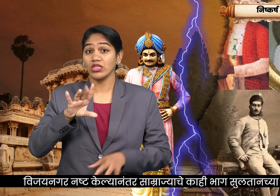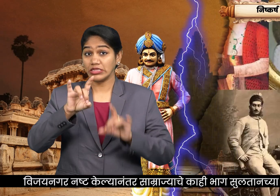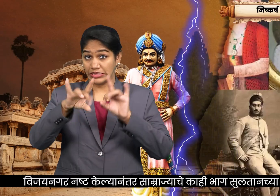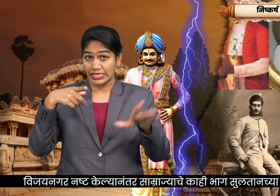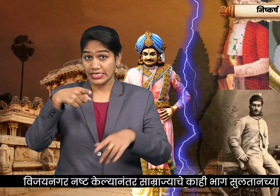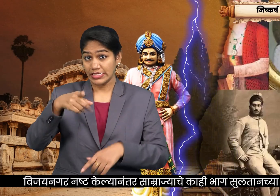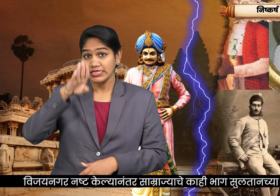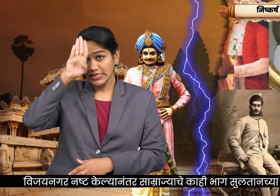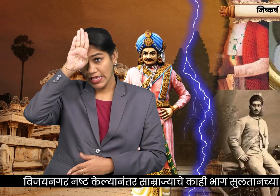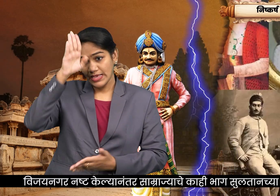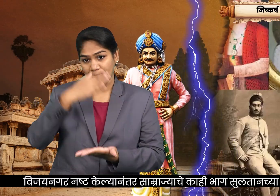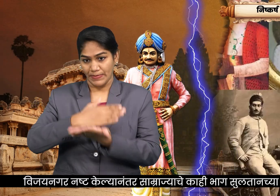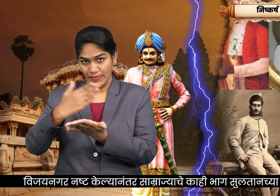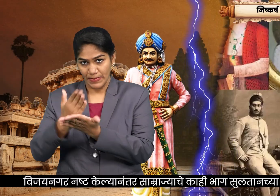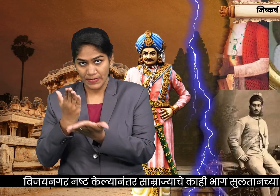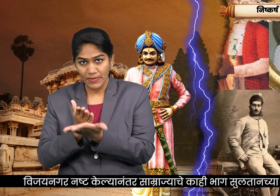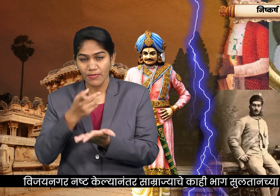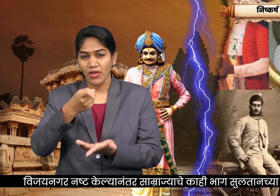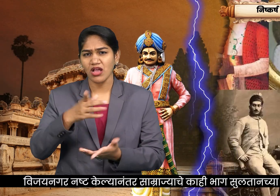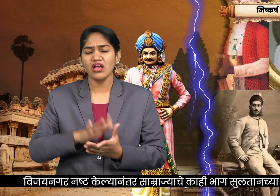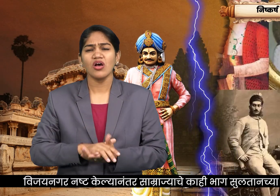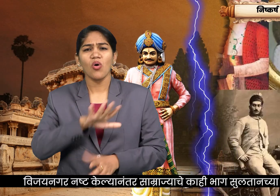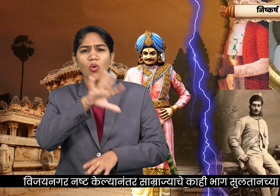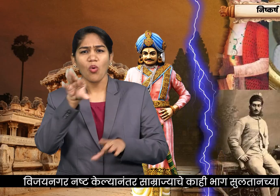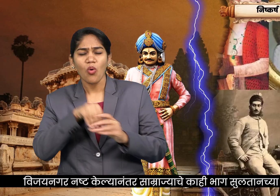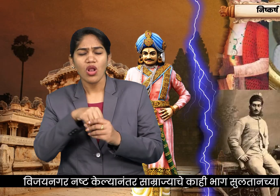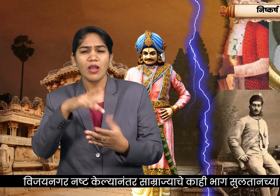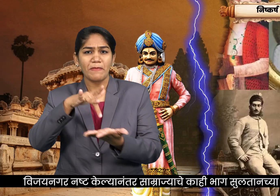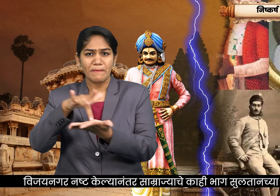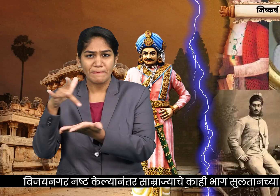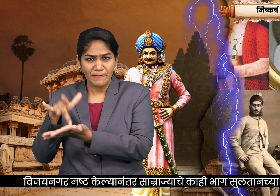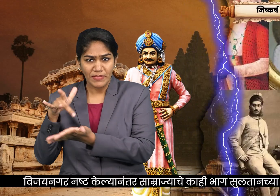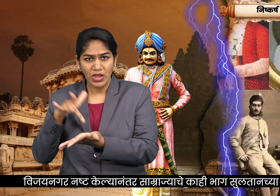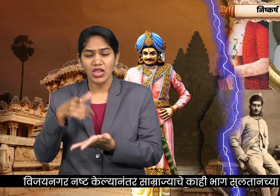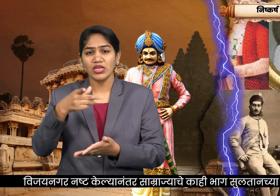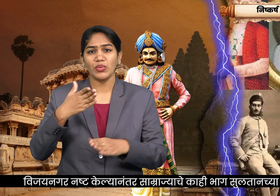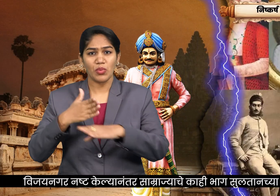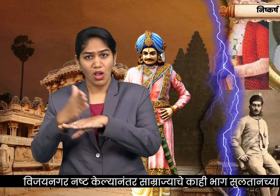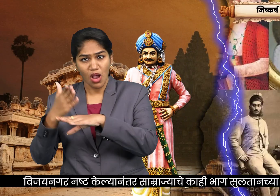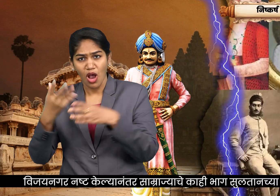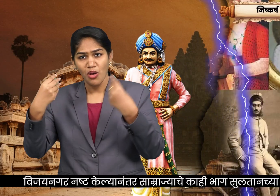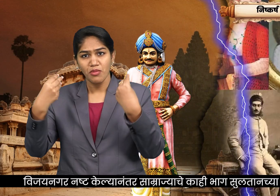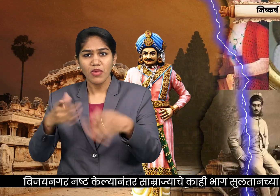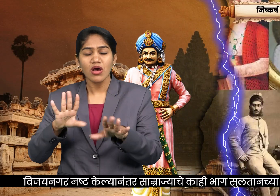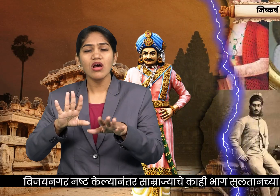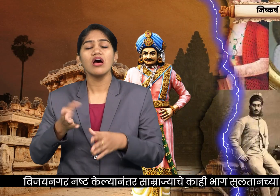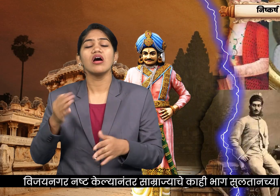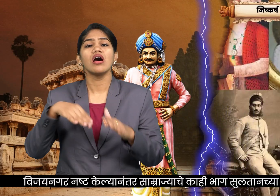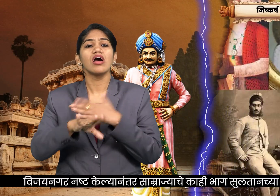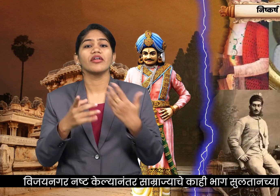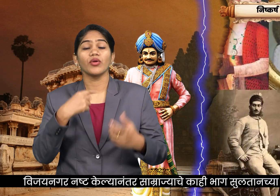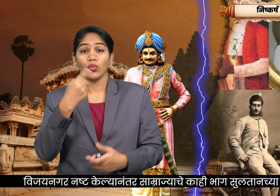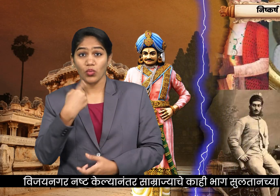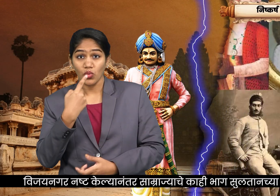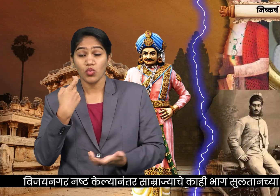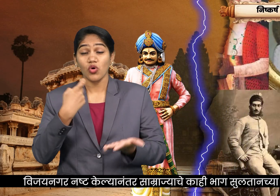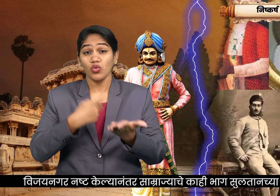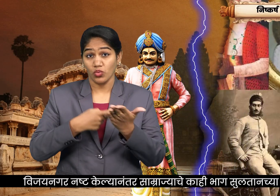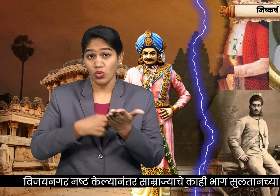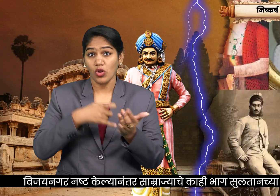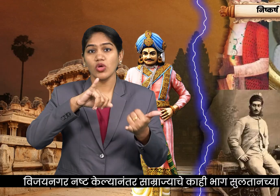नष्ट केल्यानंतर साम्राज्याचे काही भाग सुलतानाचे अधिपत्याखाली आले.